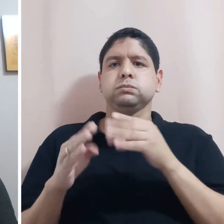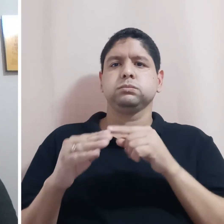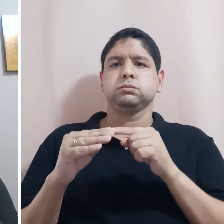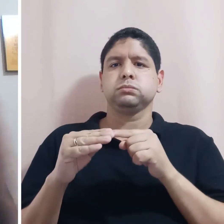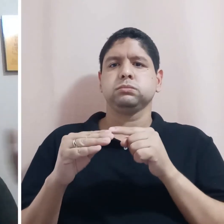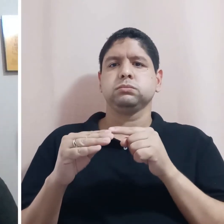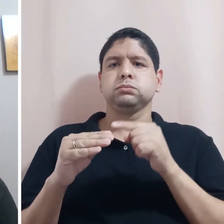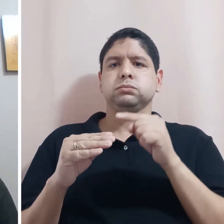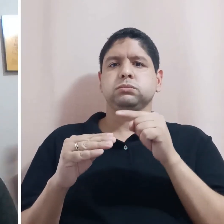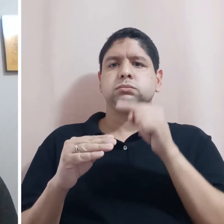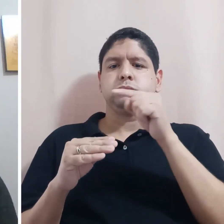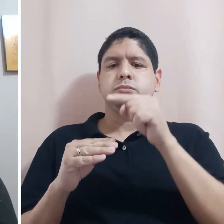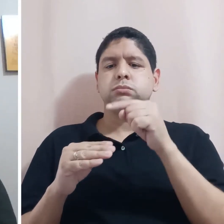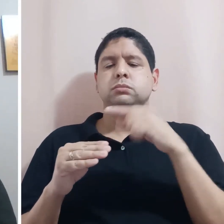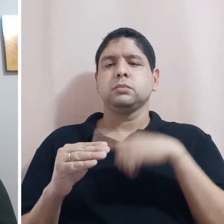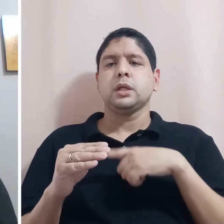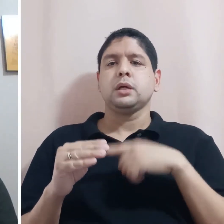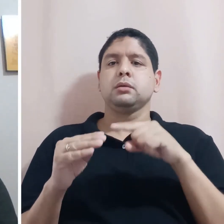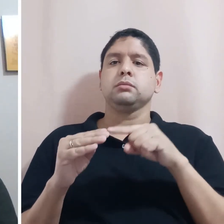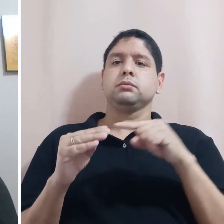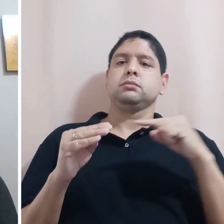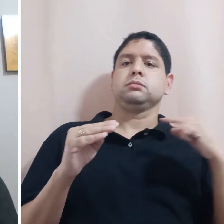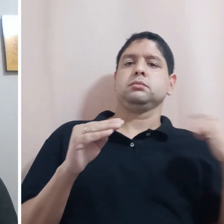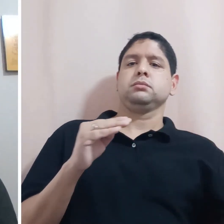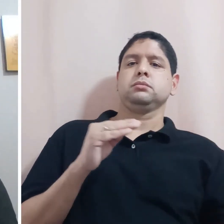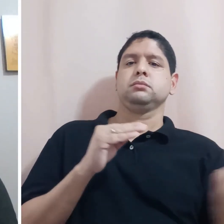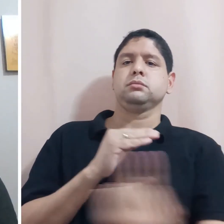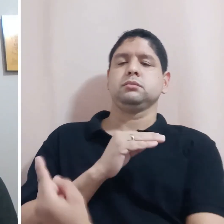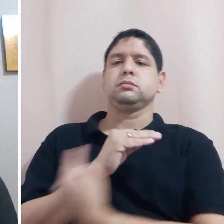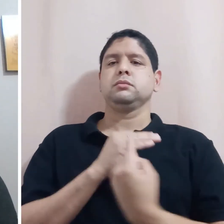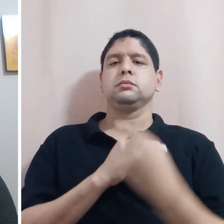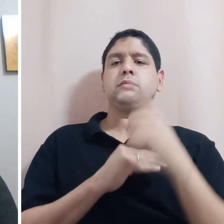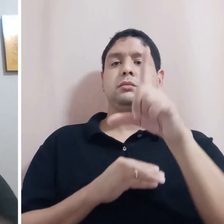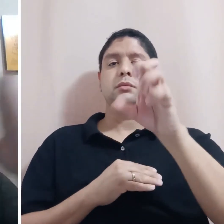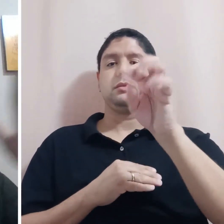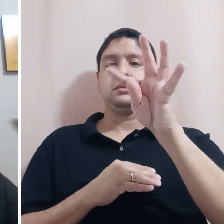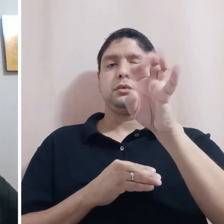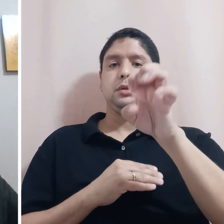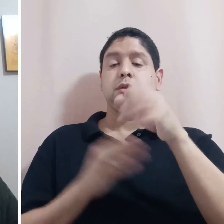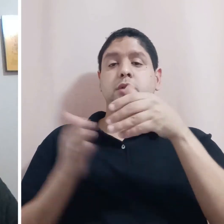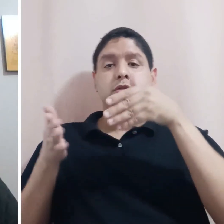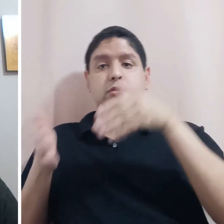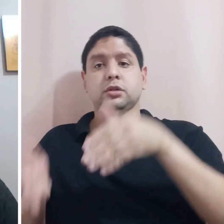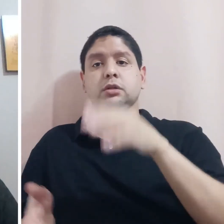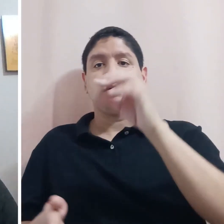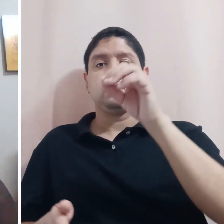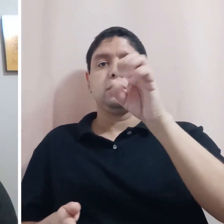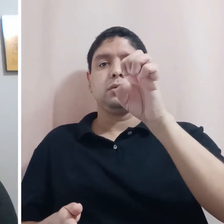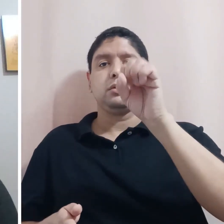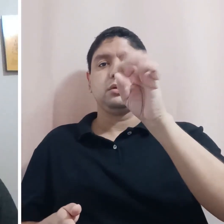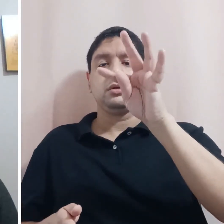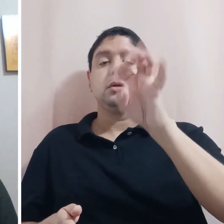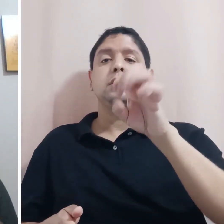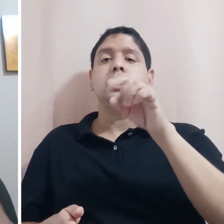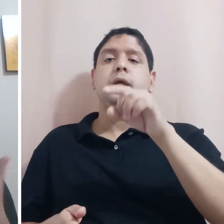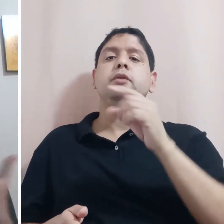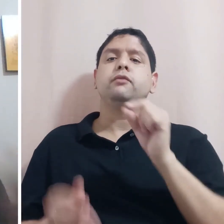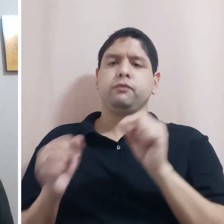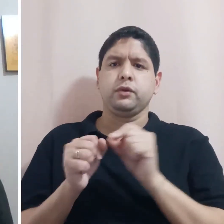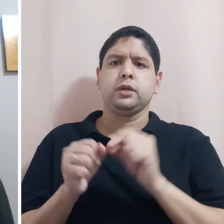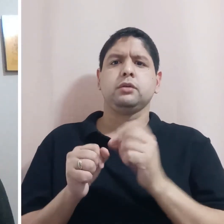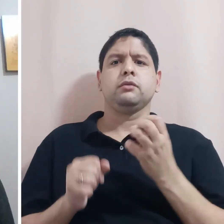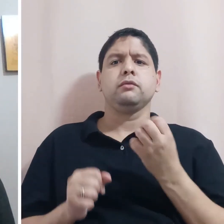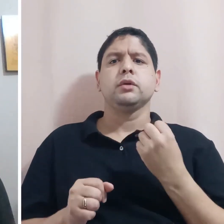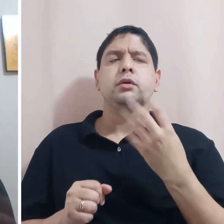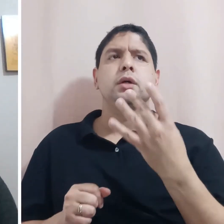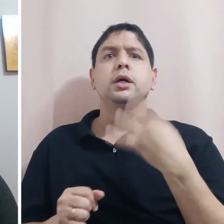né? Navegaria, sairia do que seria o leste para chegar ao oeste, né? Então ele